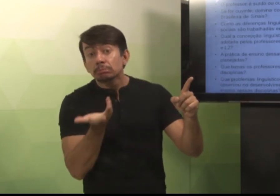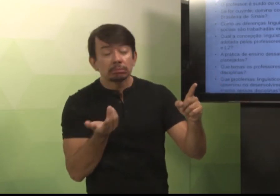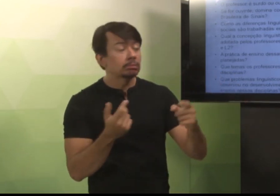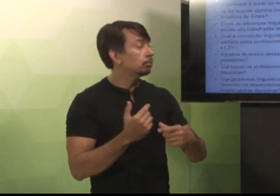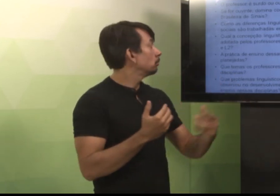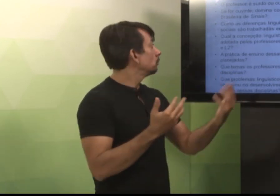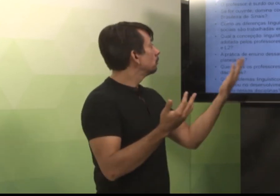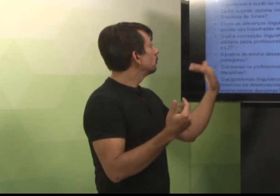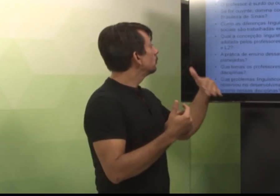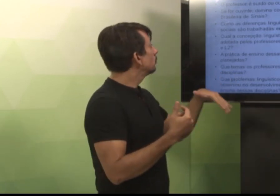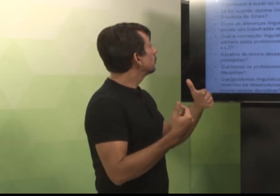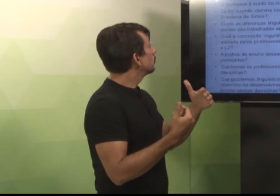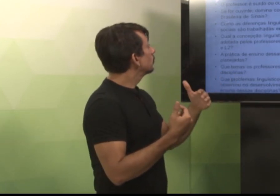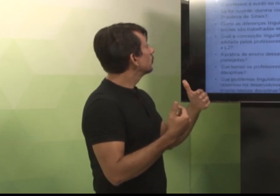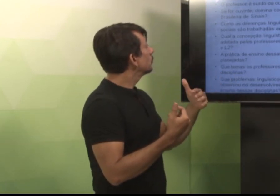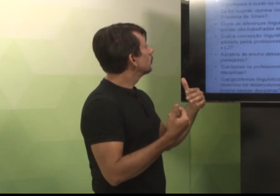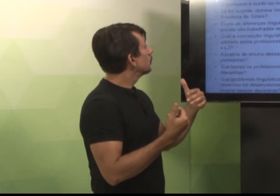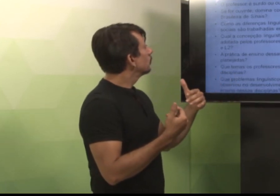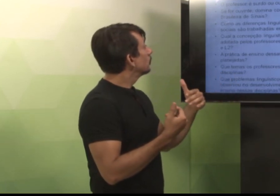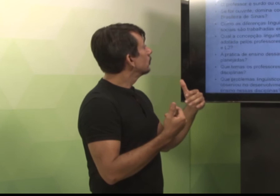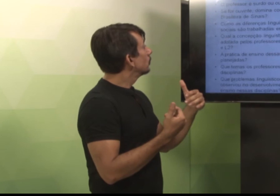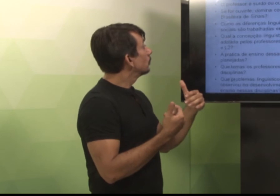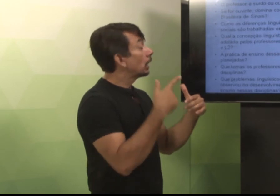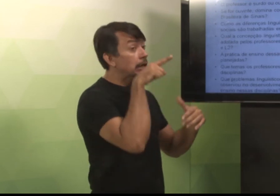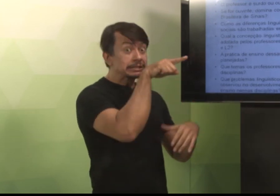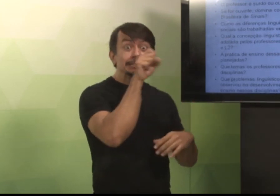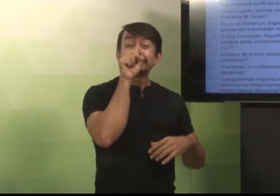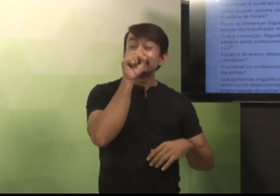O professor é surdo ou ouvinte?